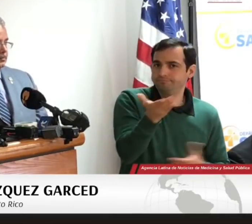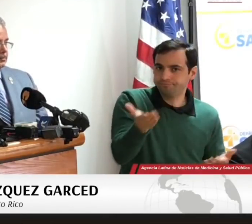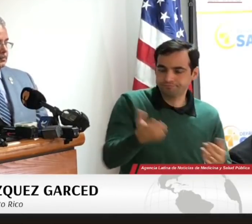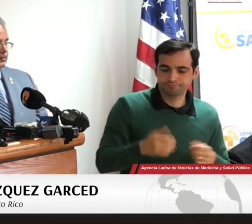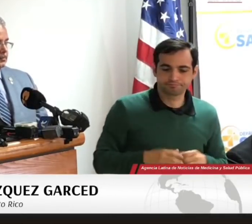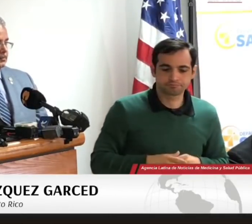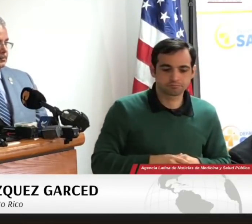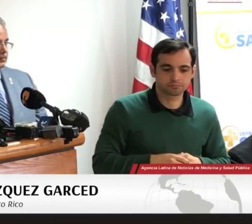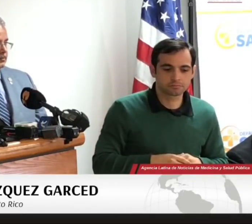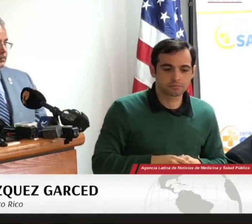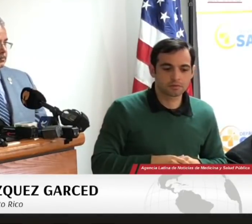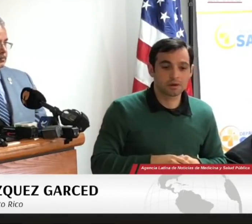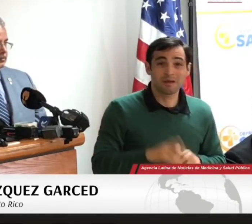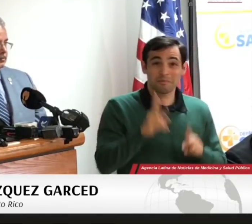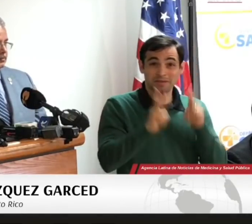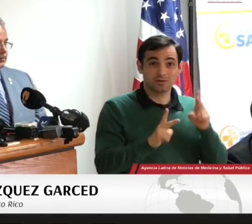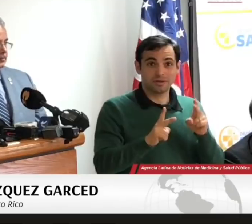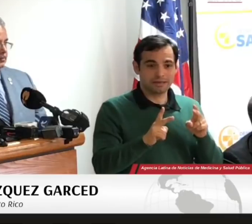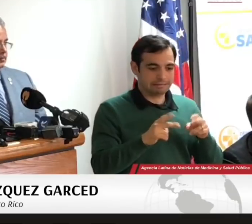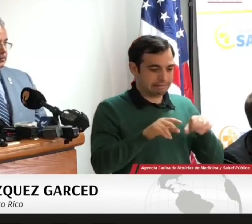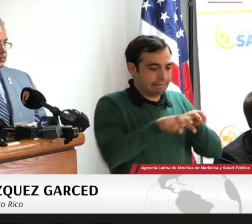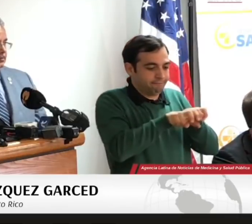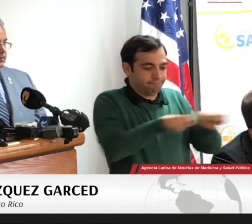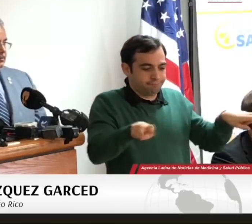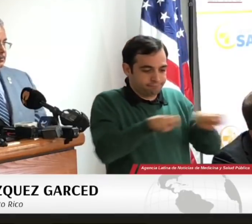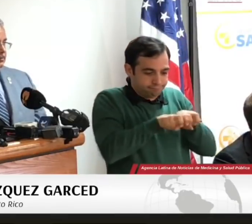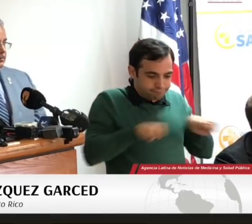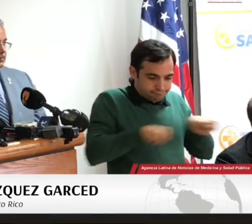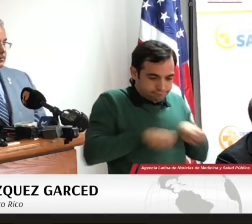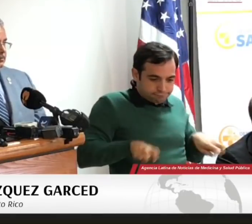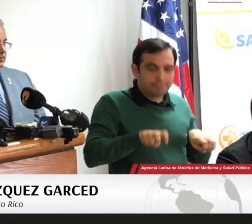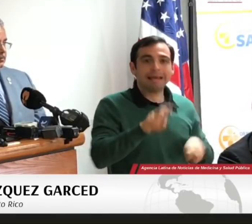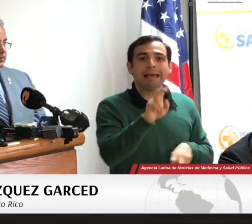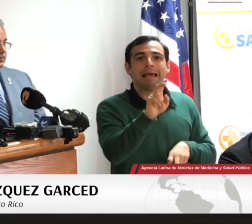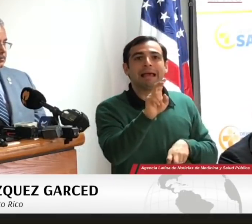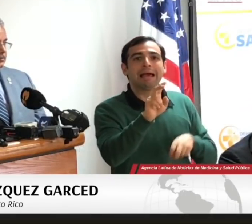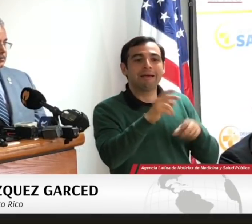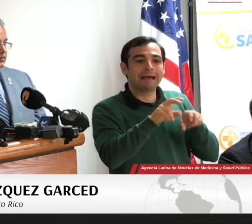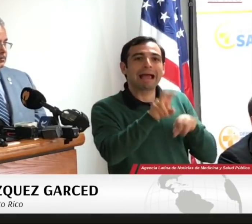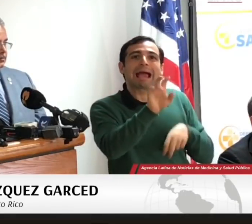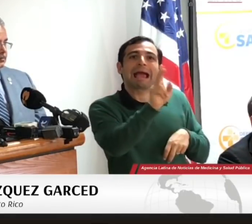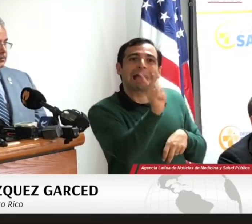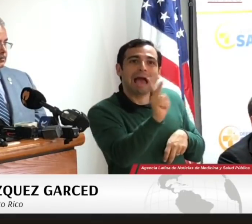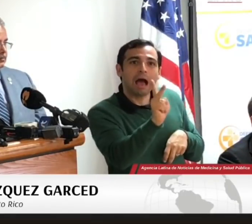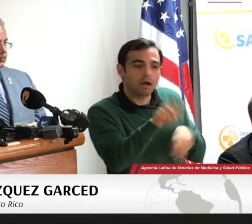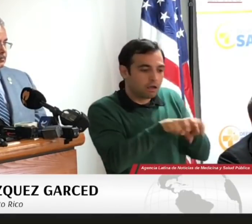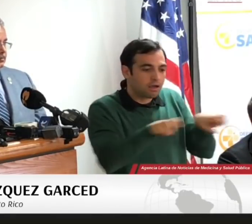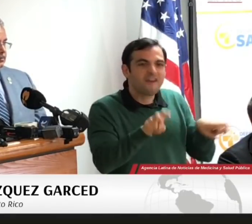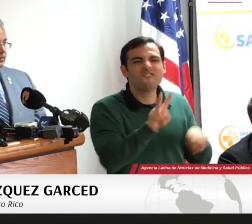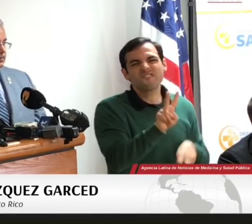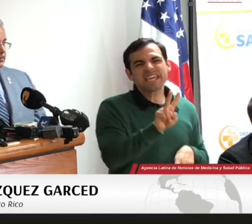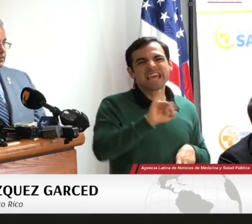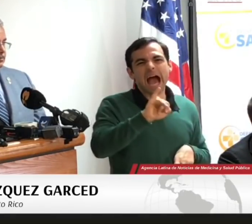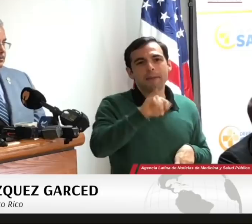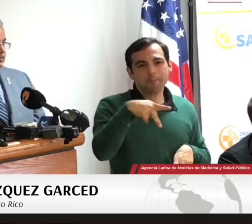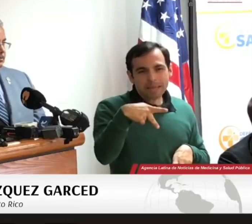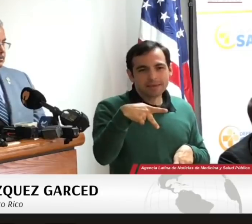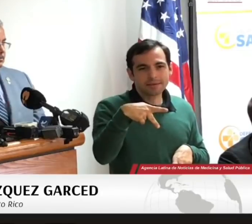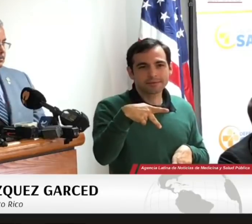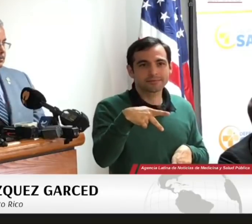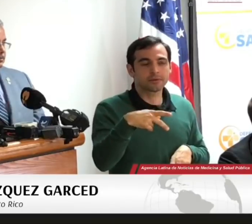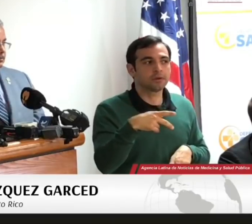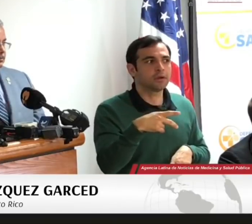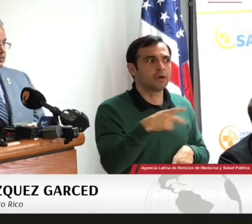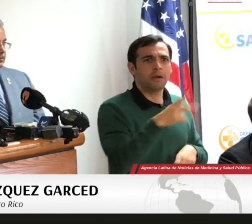que estaban entre la fila K y la O en esa área de VIP. pero la preocupación que expresa mucha gente, especialmente